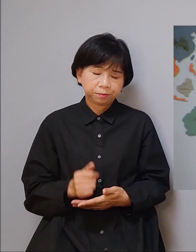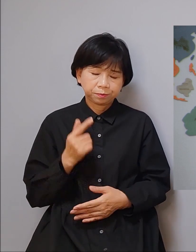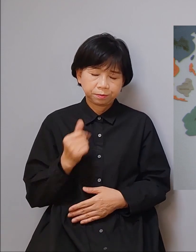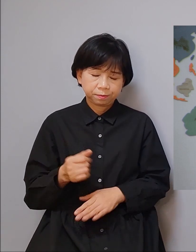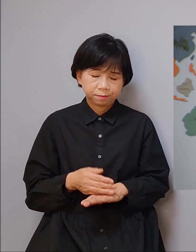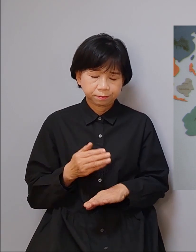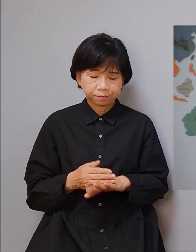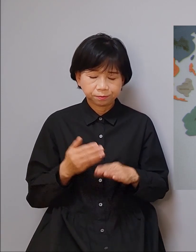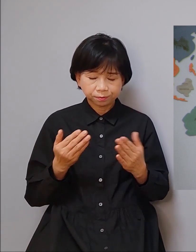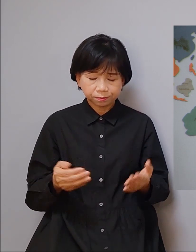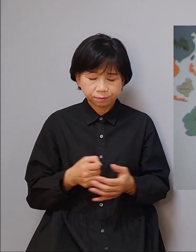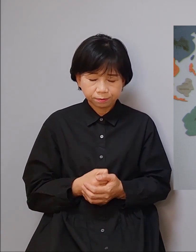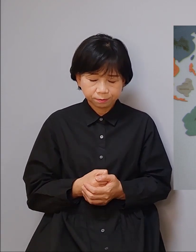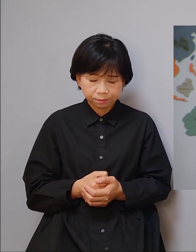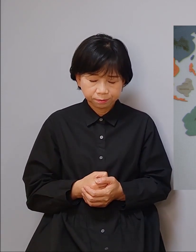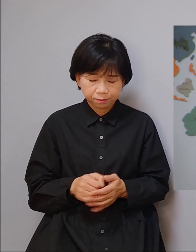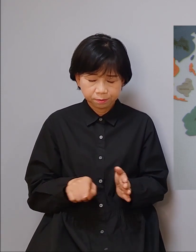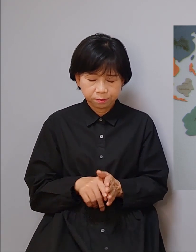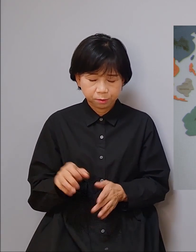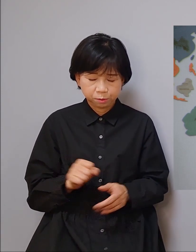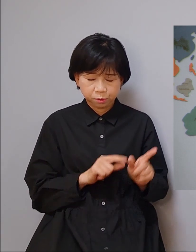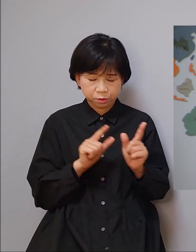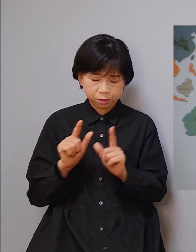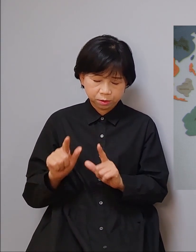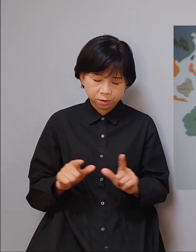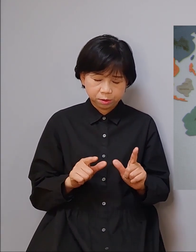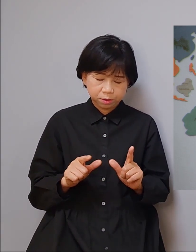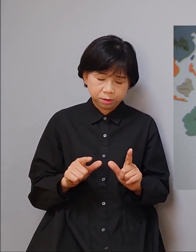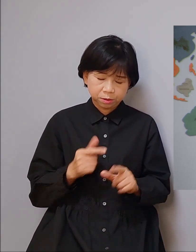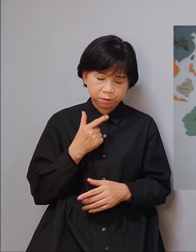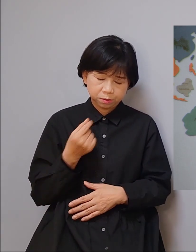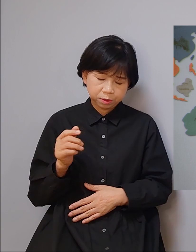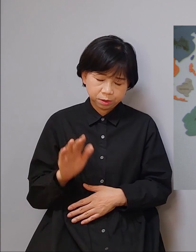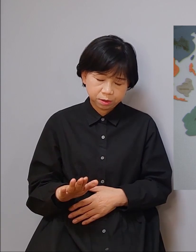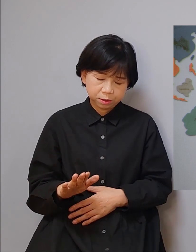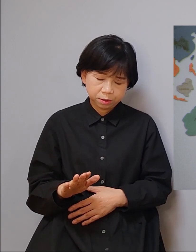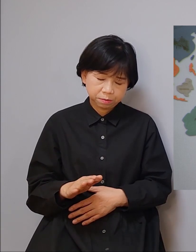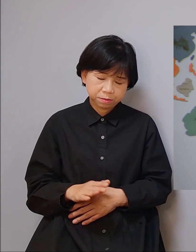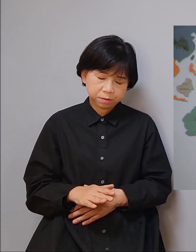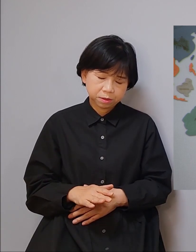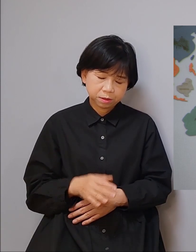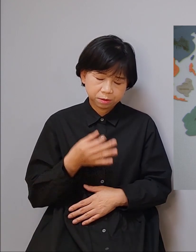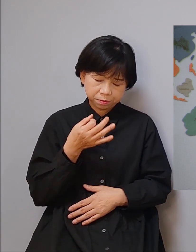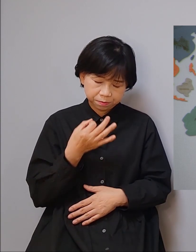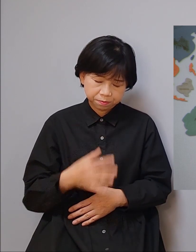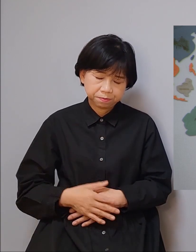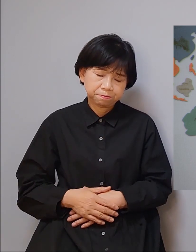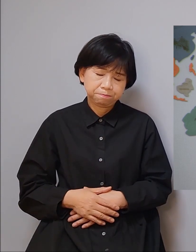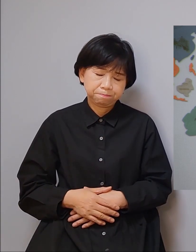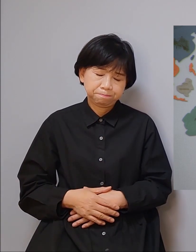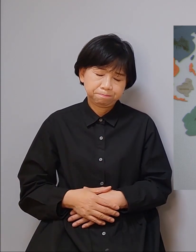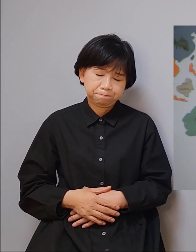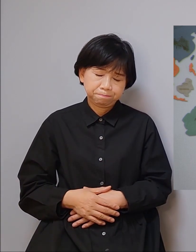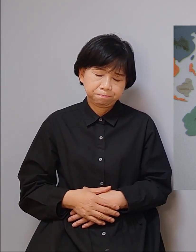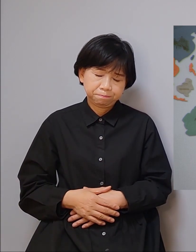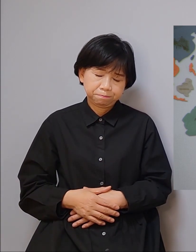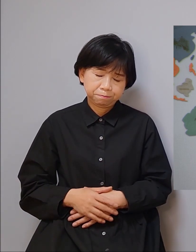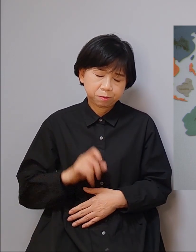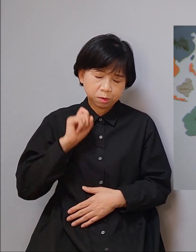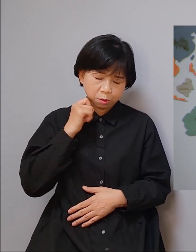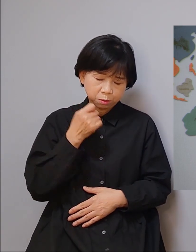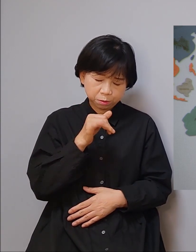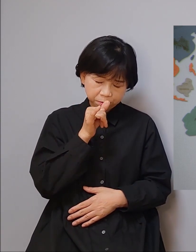아버지 감사합니다. 믿음으로 살아가려 하는데 자꾸 웅덩이가 나오네요. 수렁이